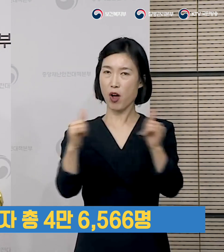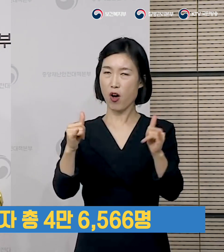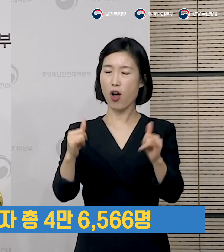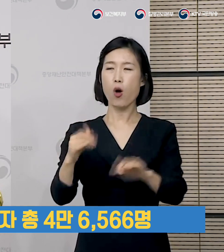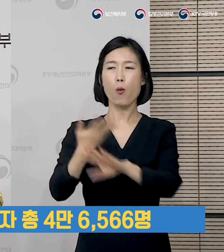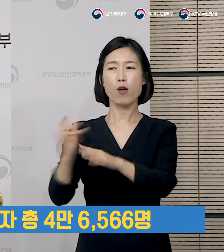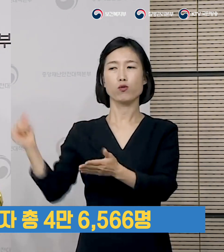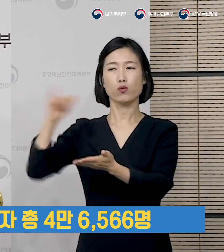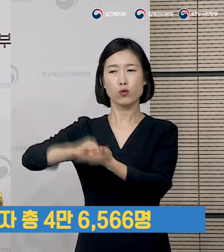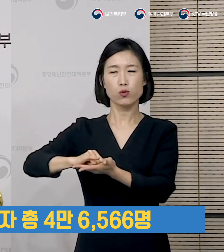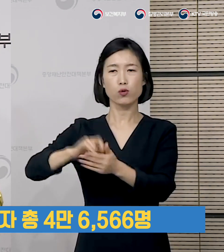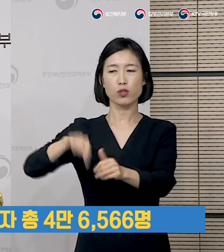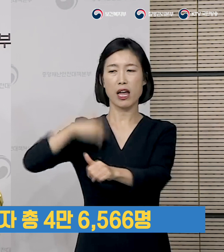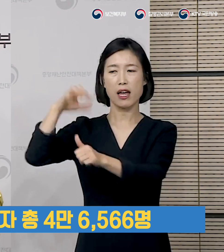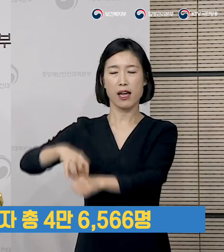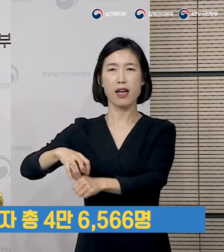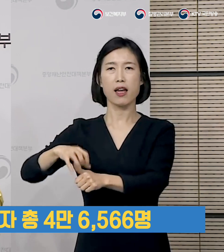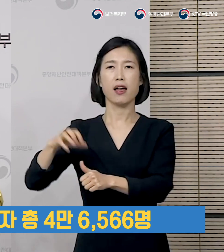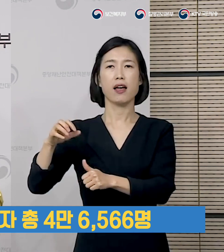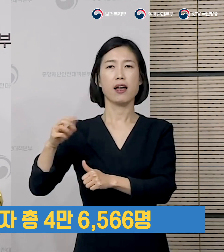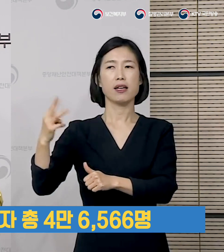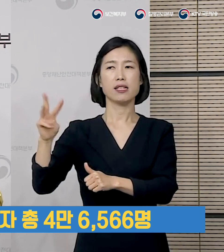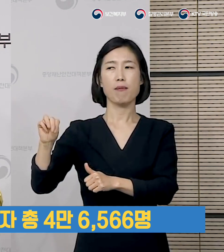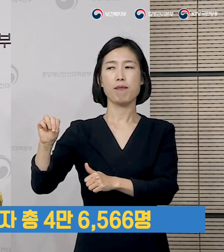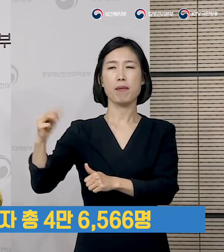8,142명이고요. 해외 입국 자가격리자는